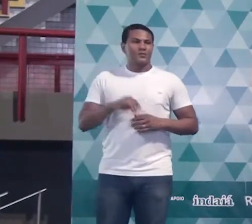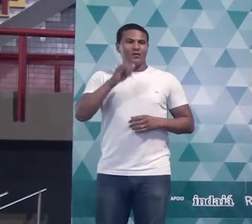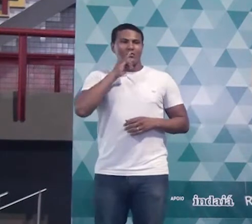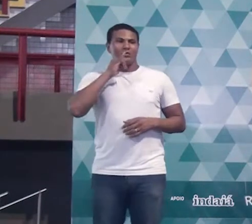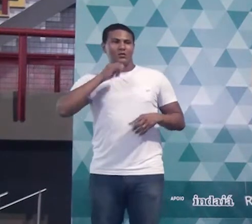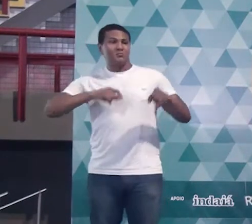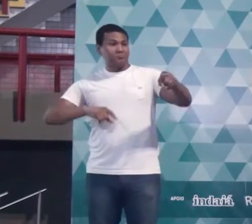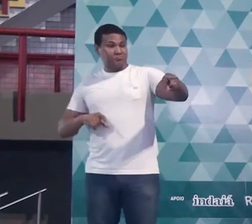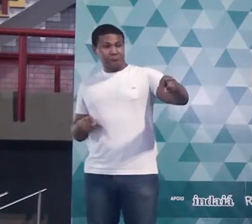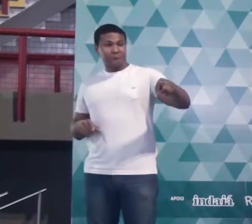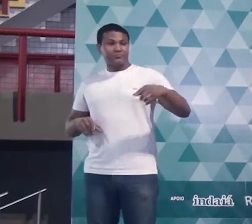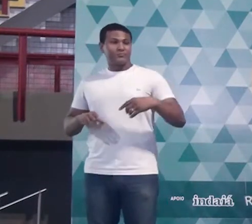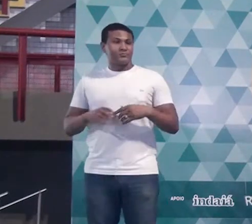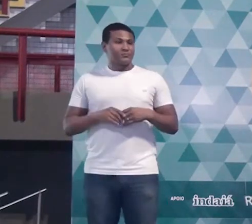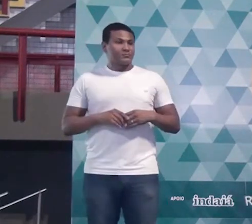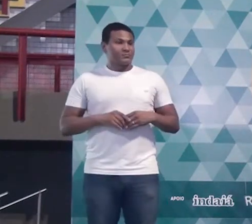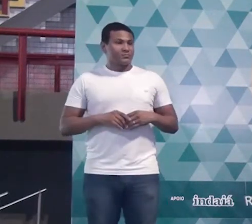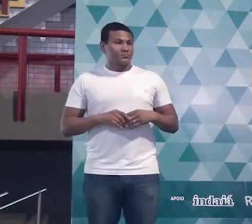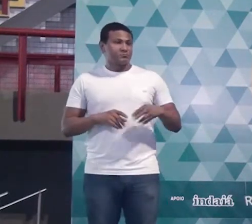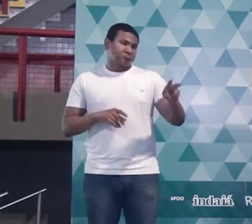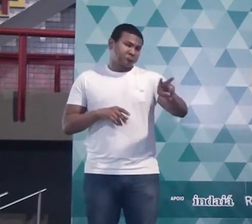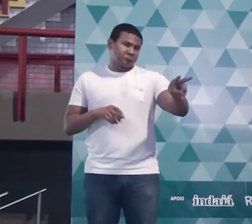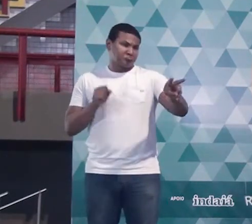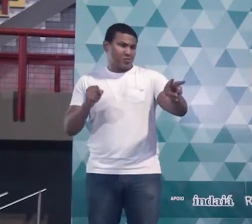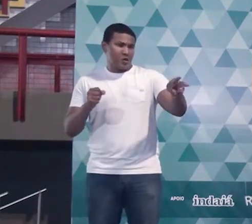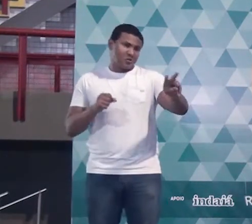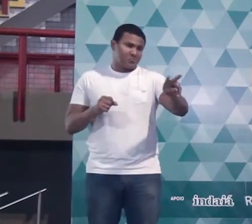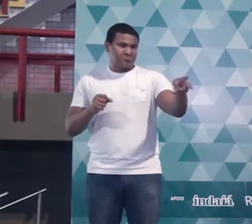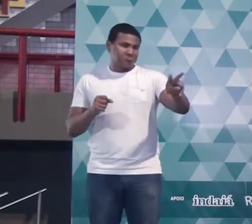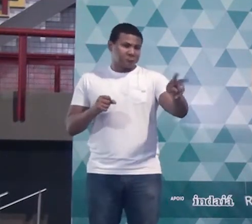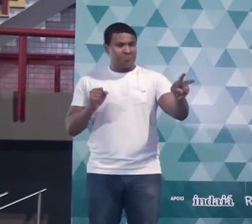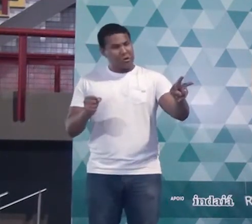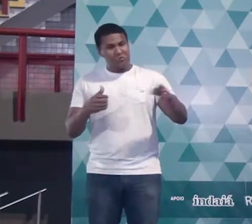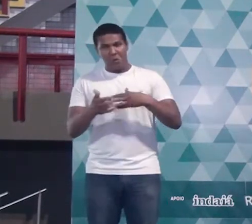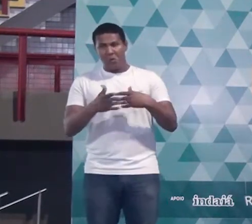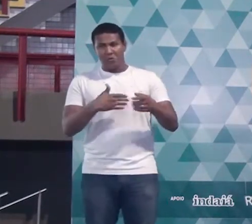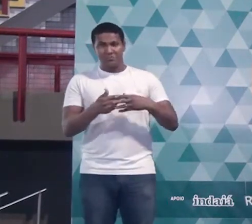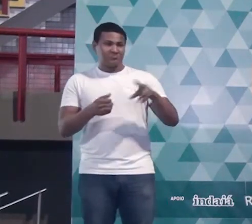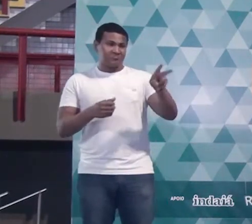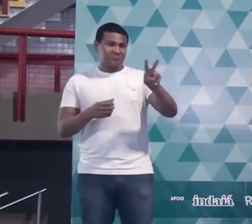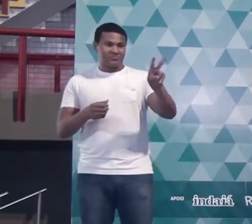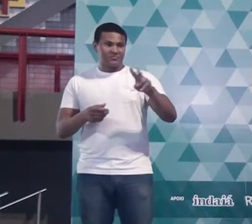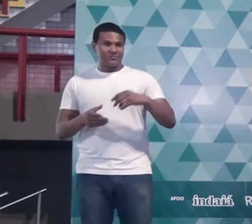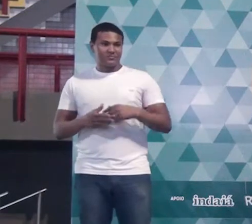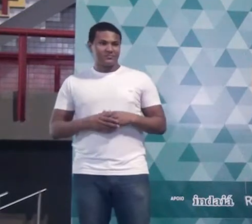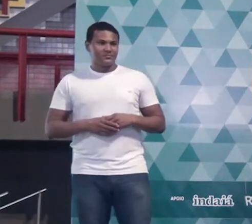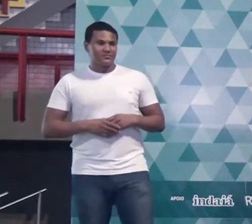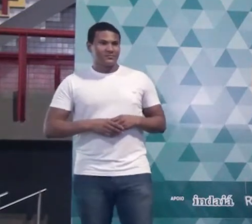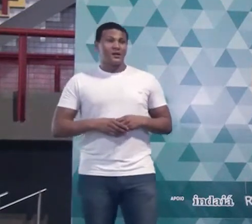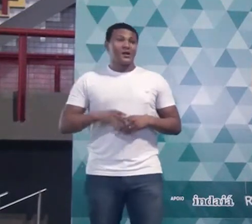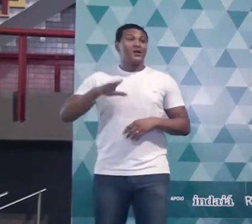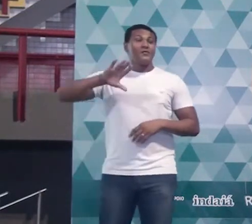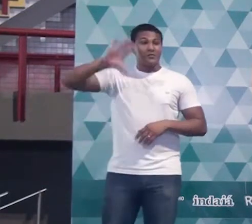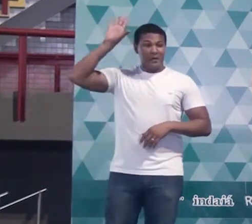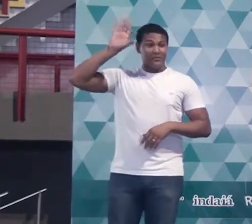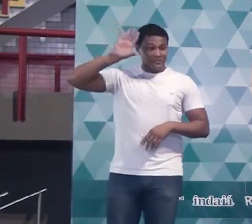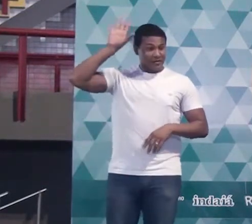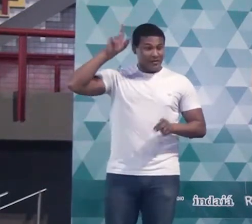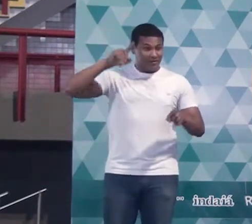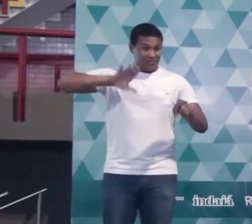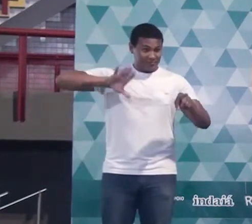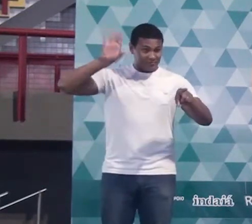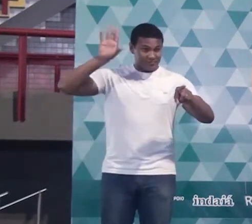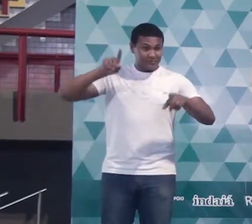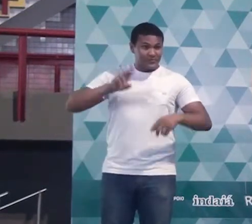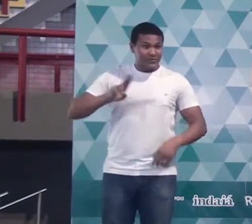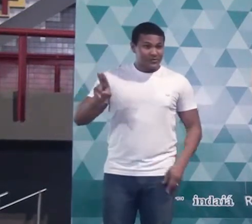colega. Pode ser os dois, né? Só porque fez assim vai ser você. Levanta o braço. Levanta, filho.